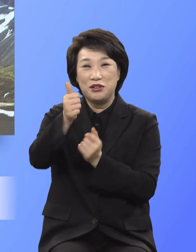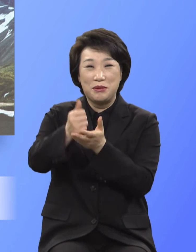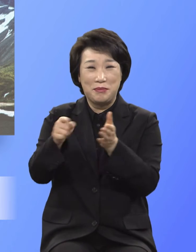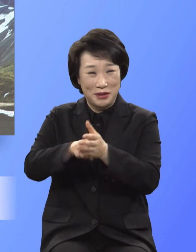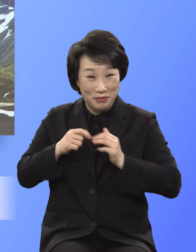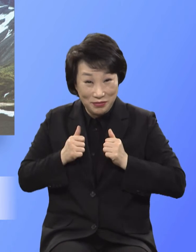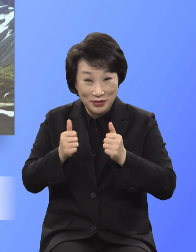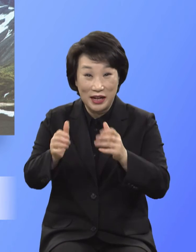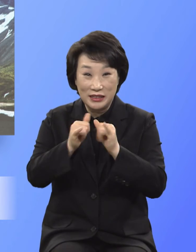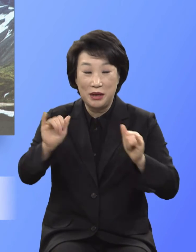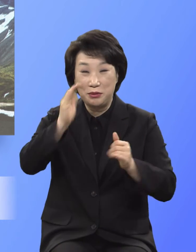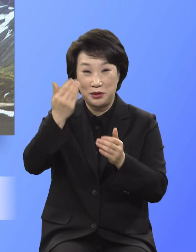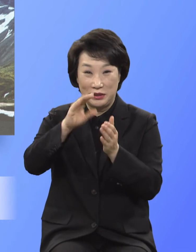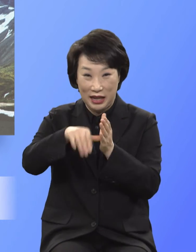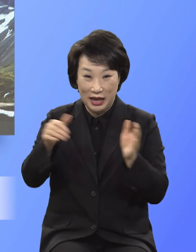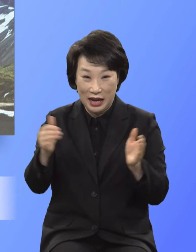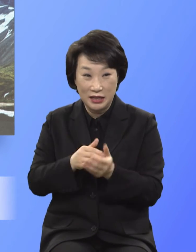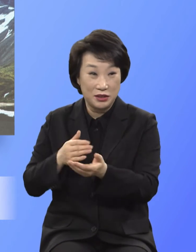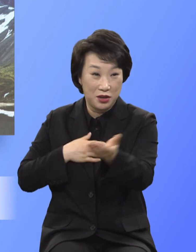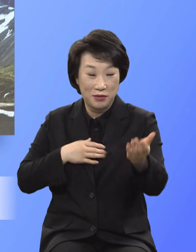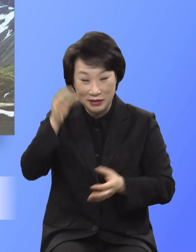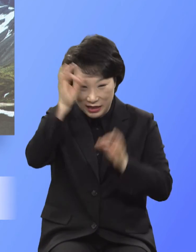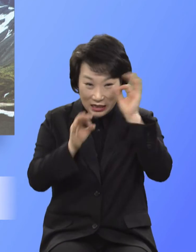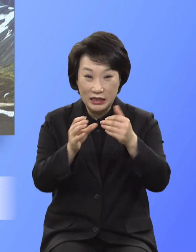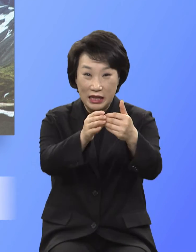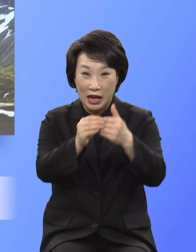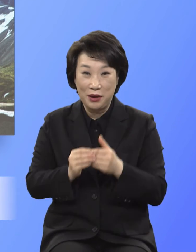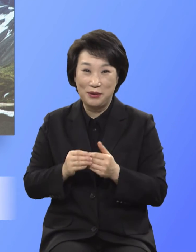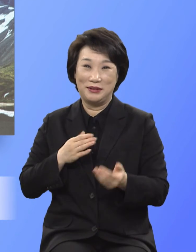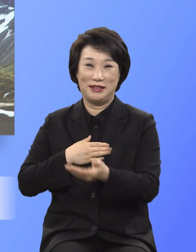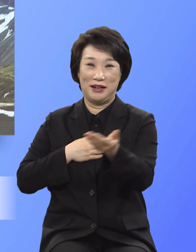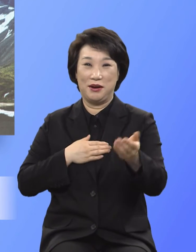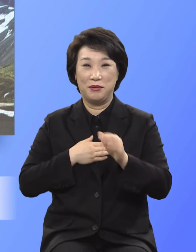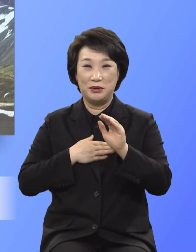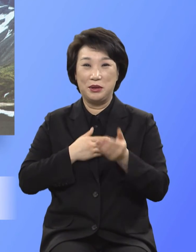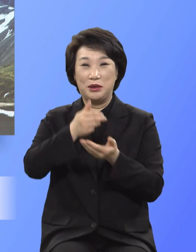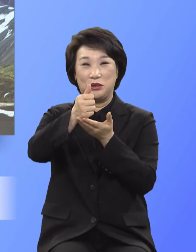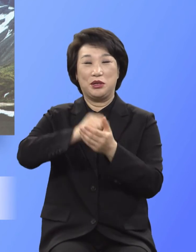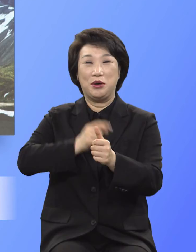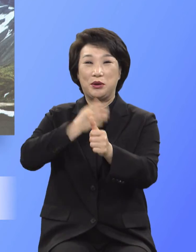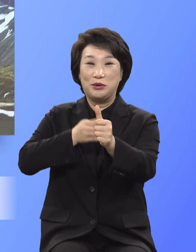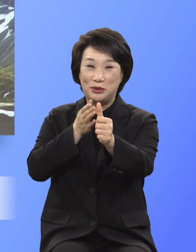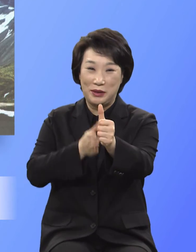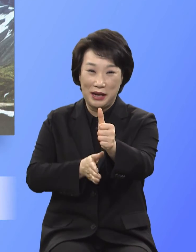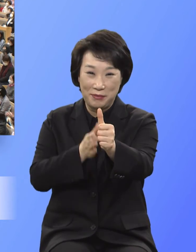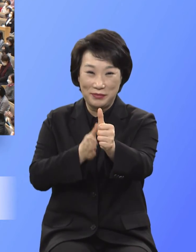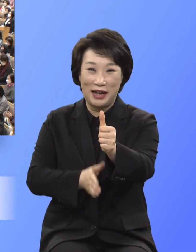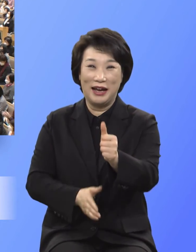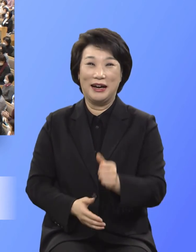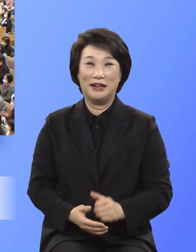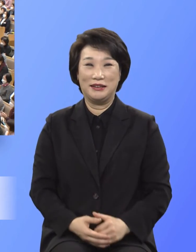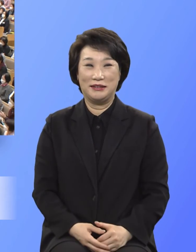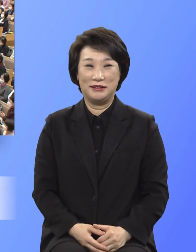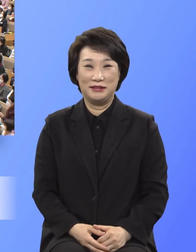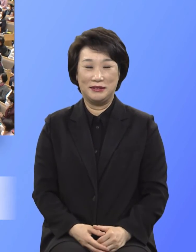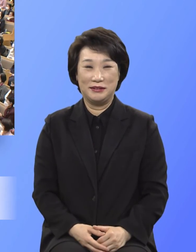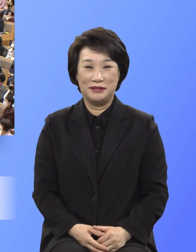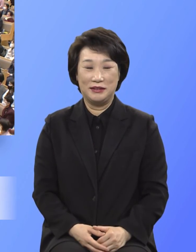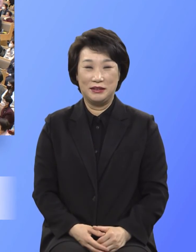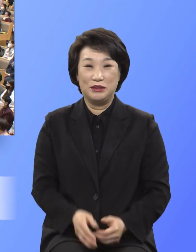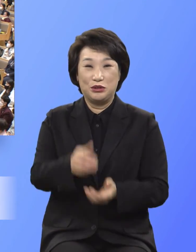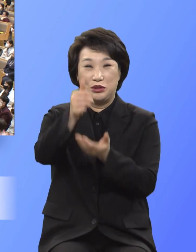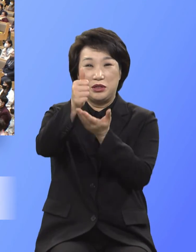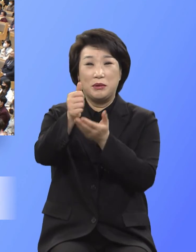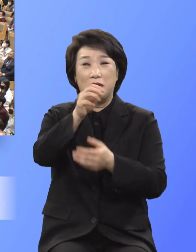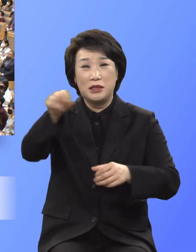수 있도록 여러분이 찾아서 데리고 오는 여러분 되기를 주님의 이름으로 부탁합니다.